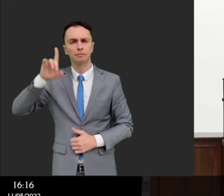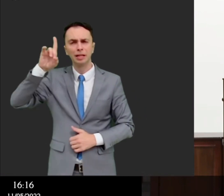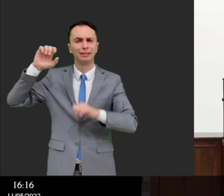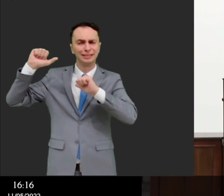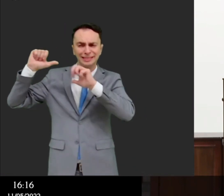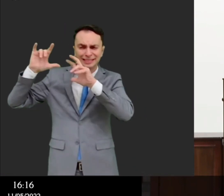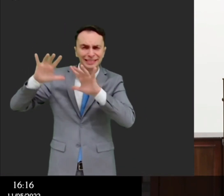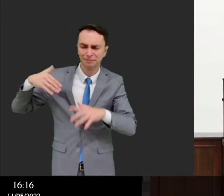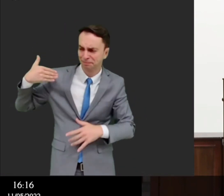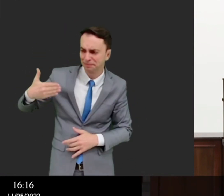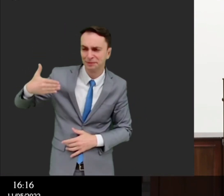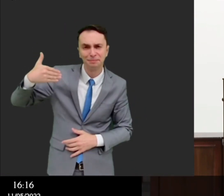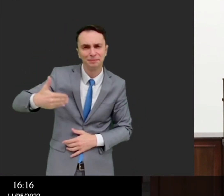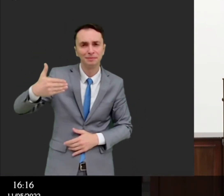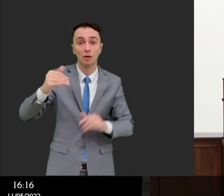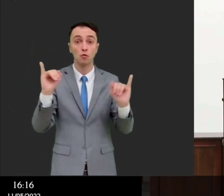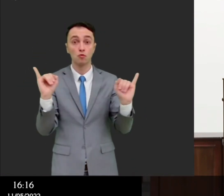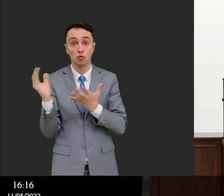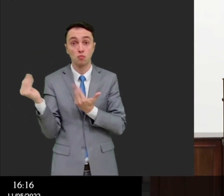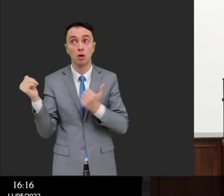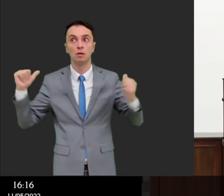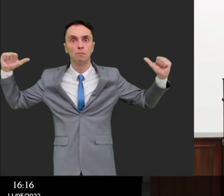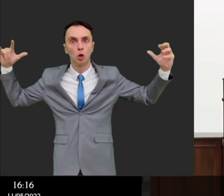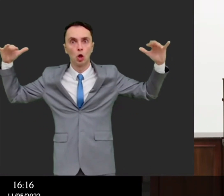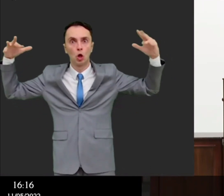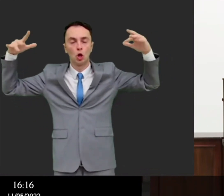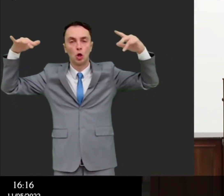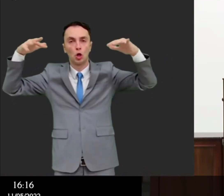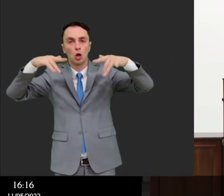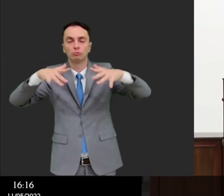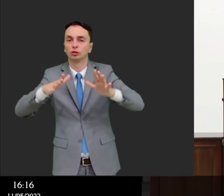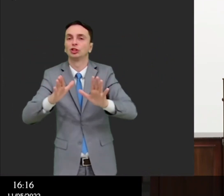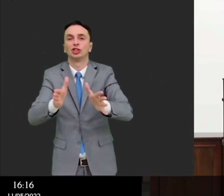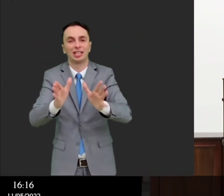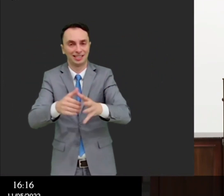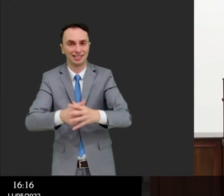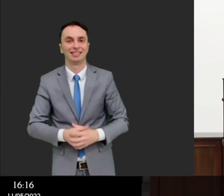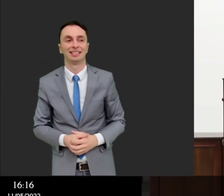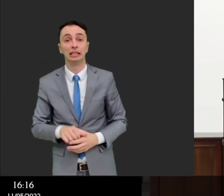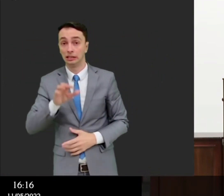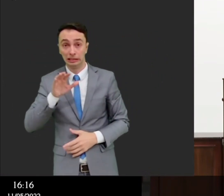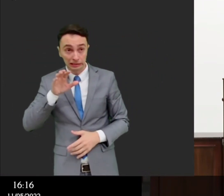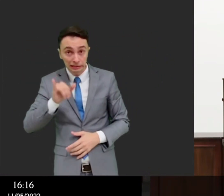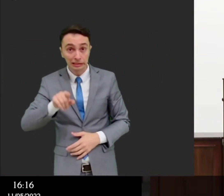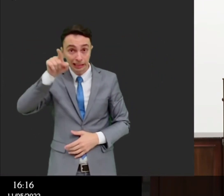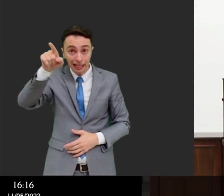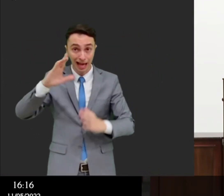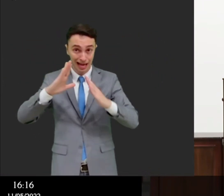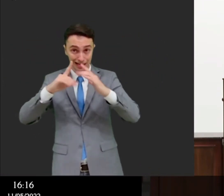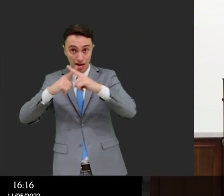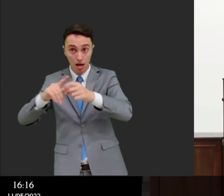abençoado, trazido para cá um grande número de mocidade, e se não comportar todos